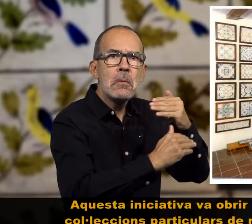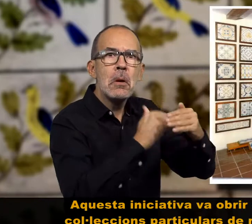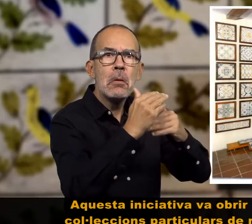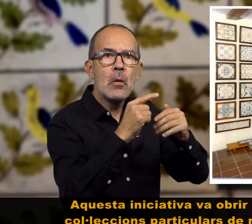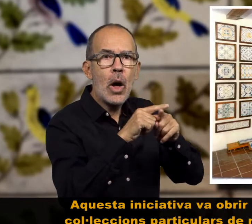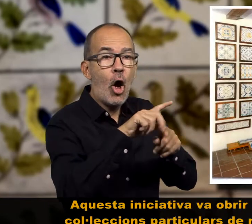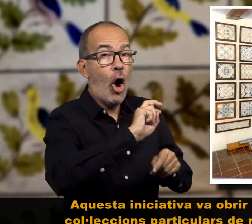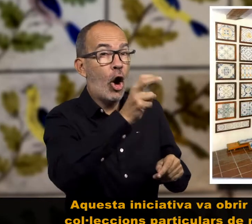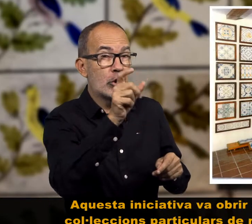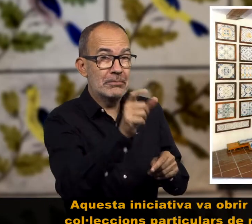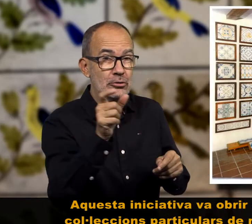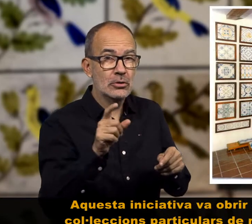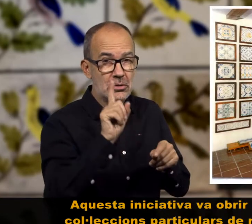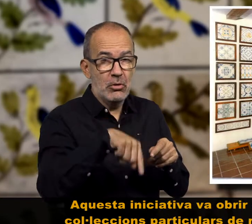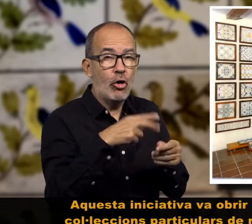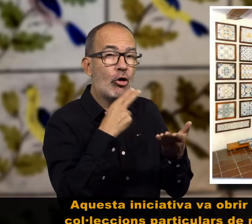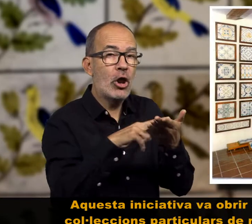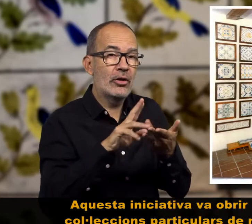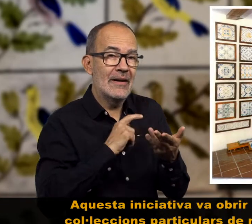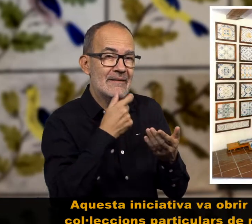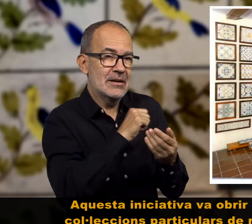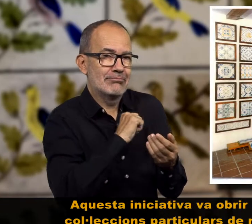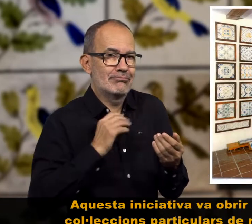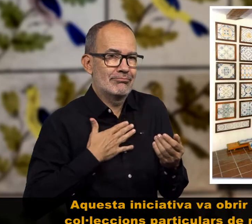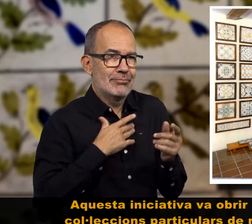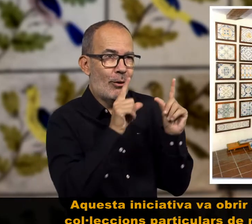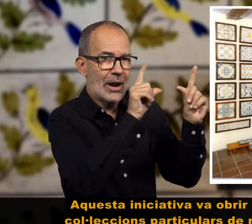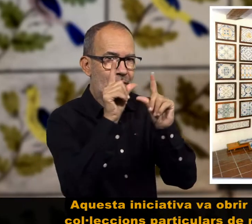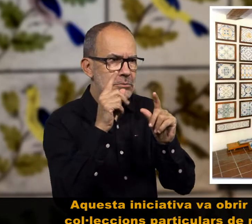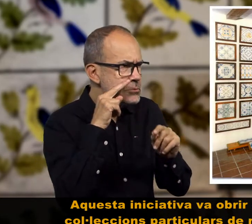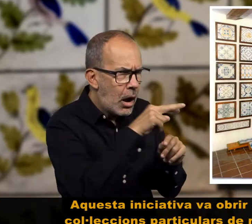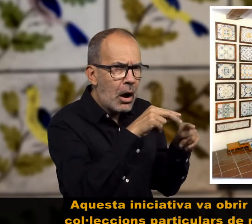Aquesta iniciativa va obrir el camí a altres col·leccions particulars de rajola de mostra.